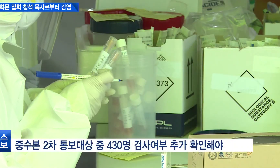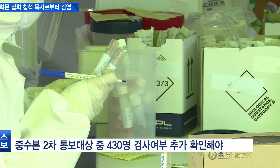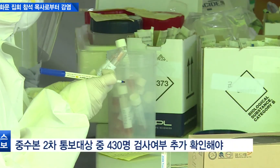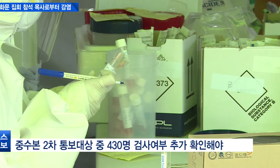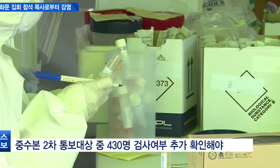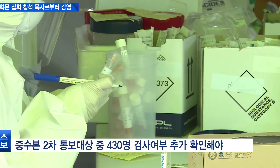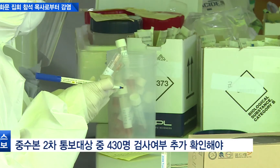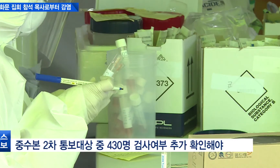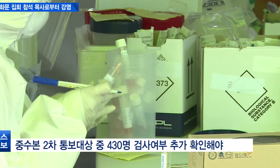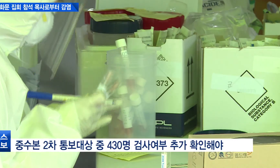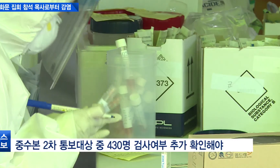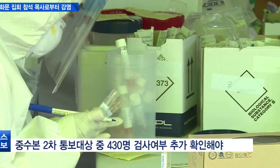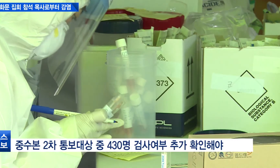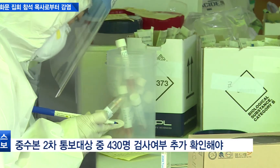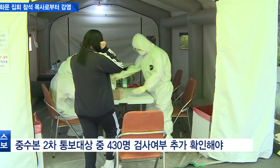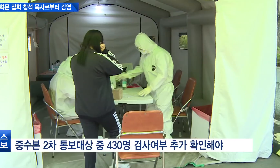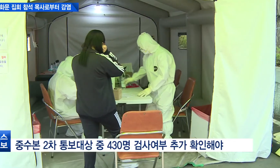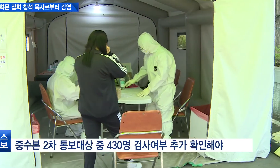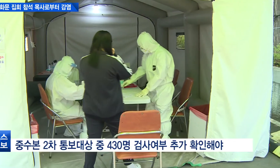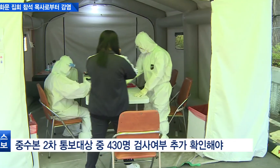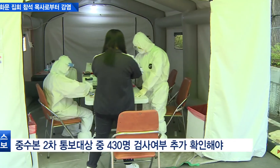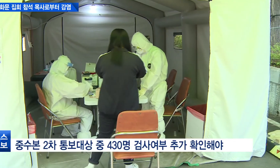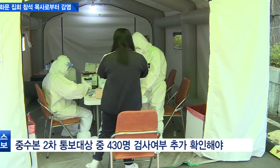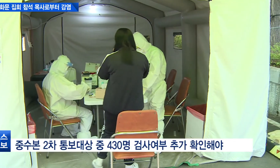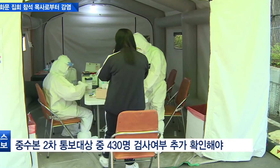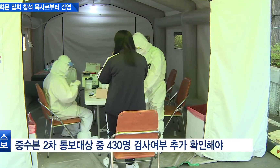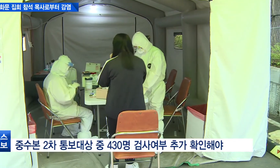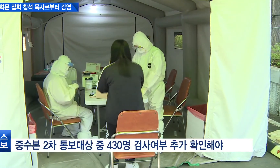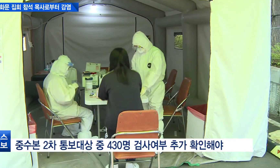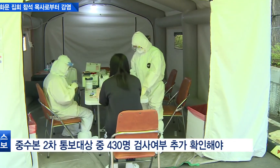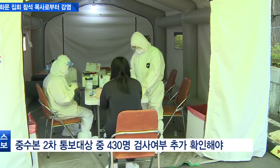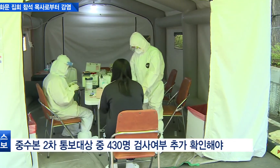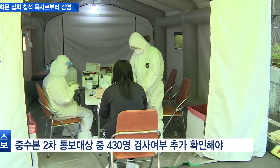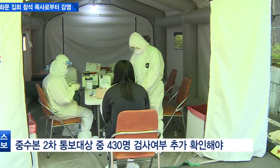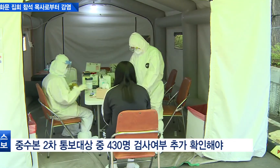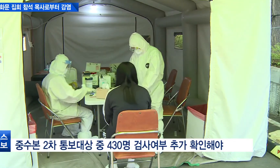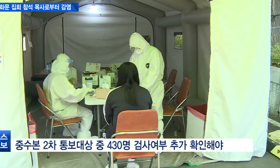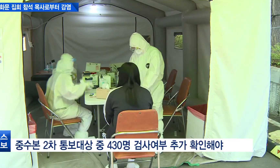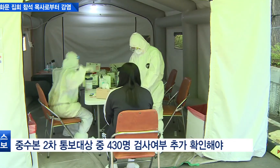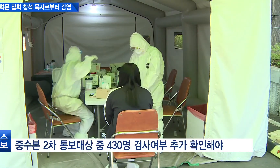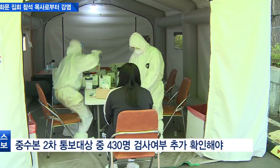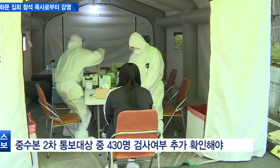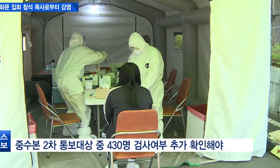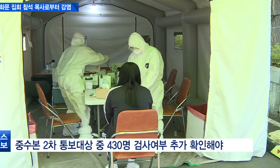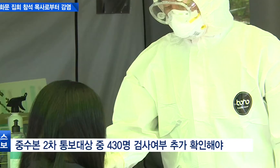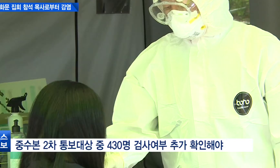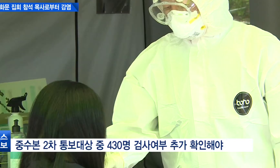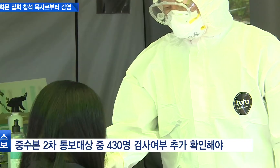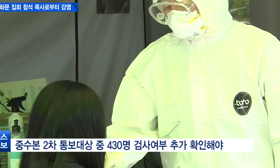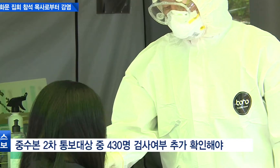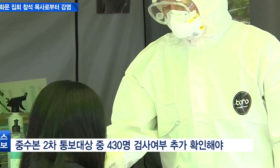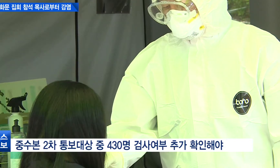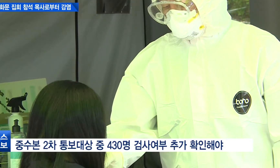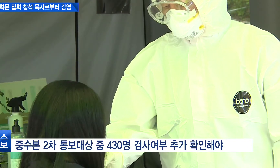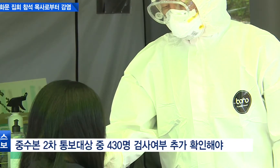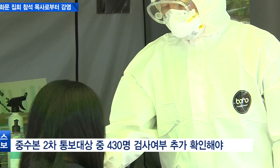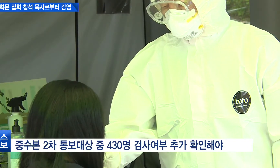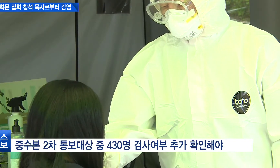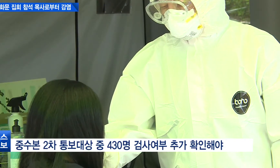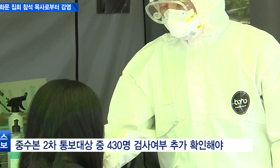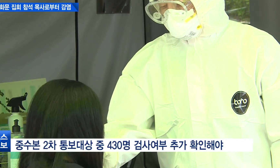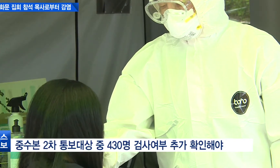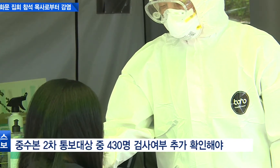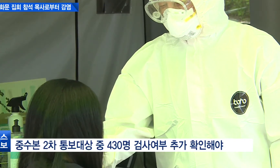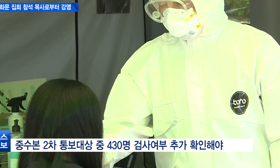대해서도 검사 여부를 확인한 결과 182명만 검사 완료한 것이 확인됐고 430명은 추가 확인이